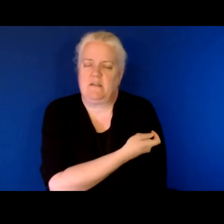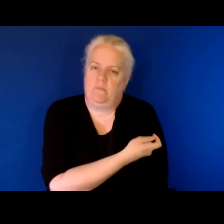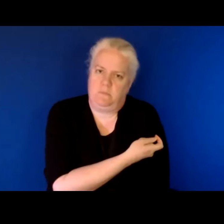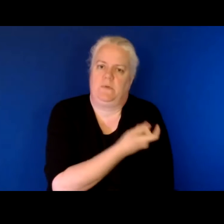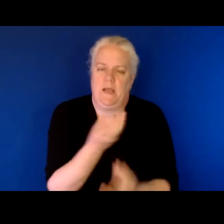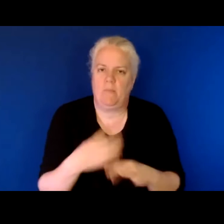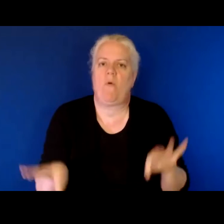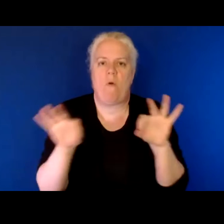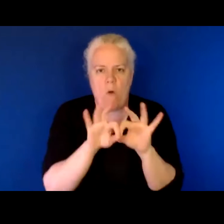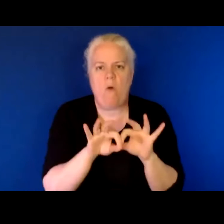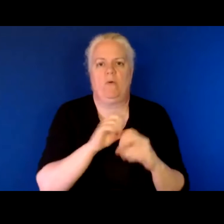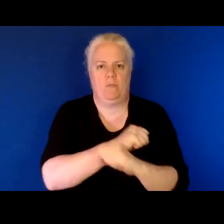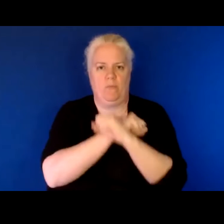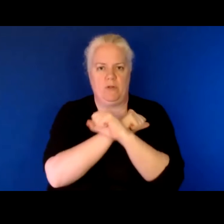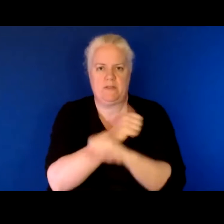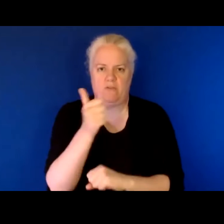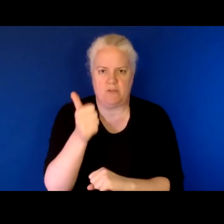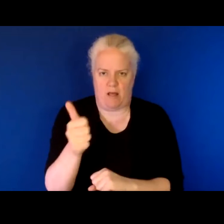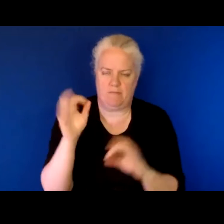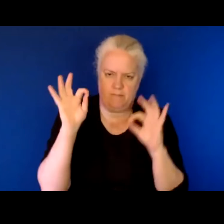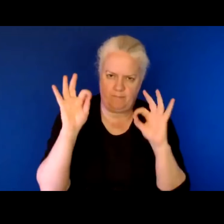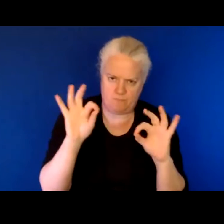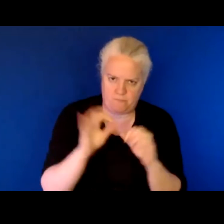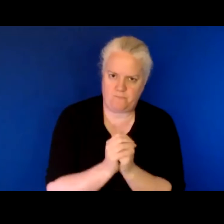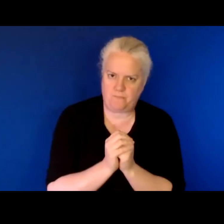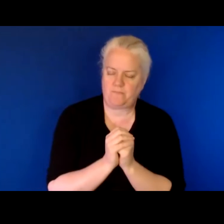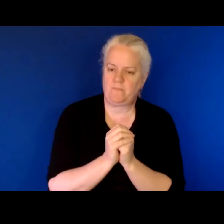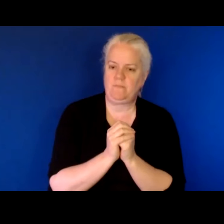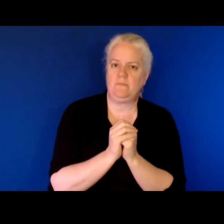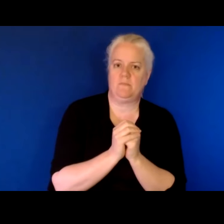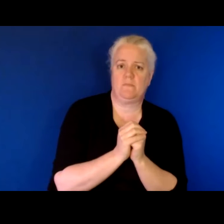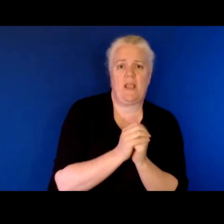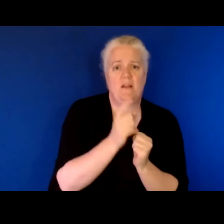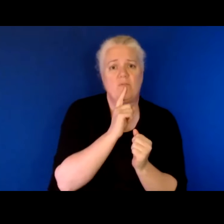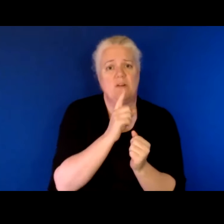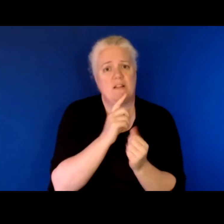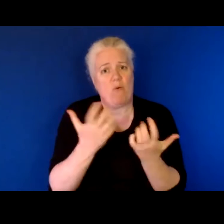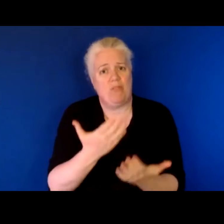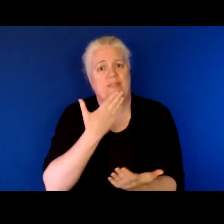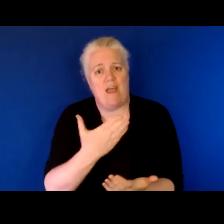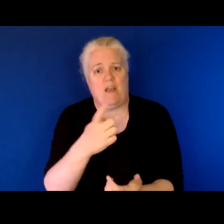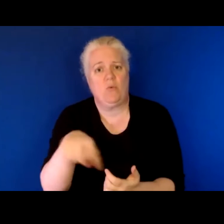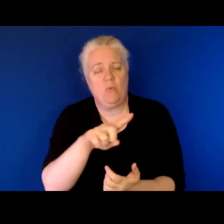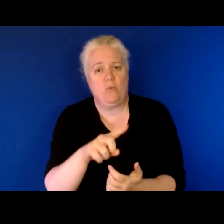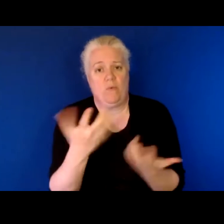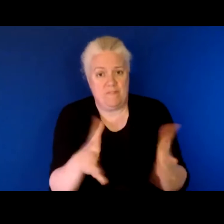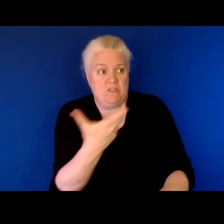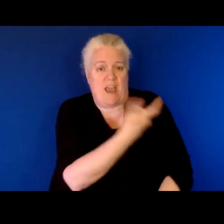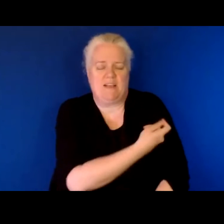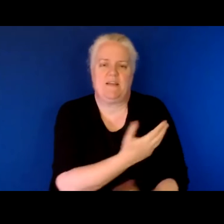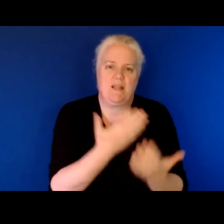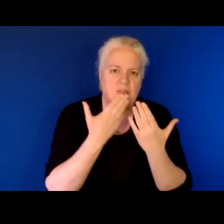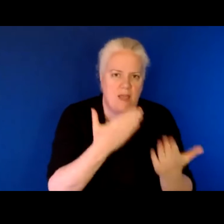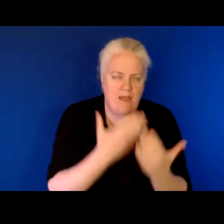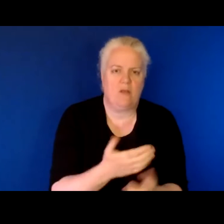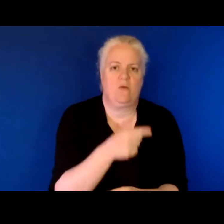那希望呢，大家是还是把要接种疫苗，还有需要去打加